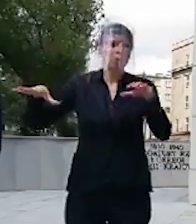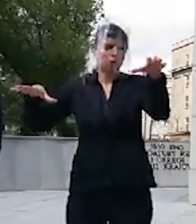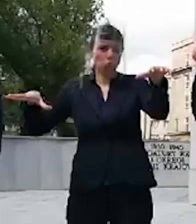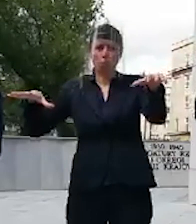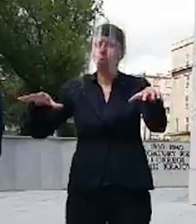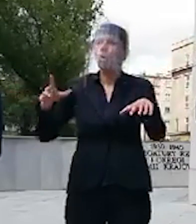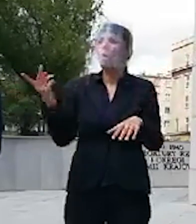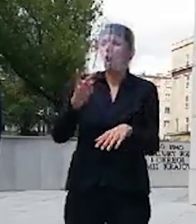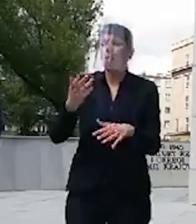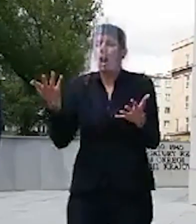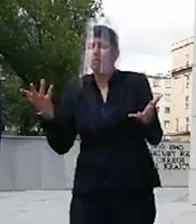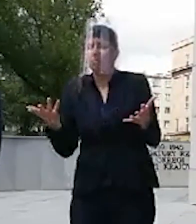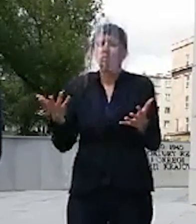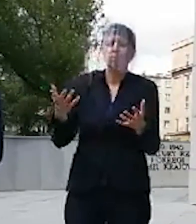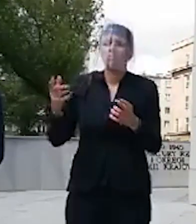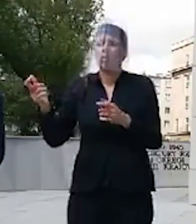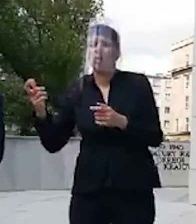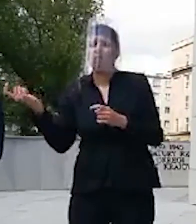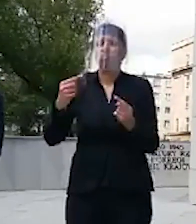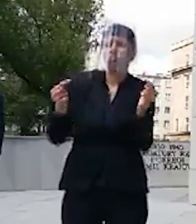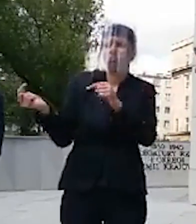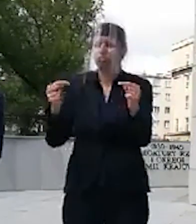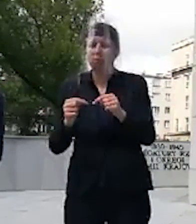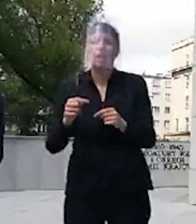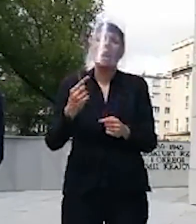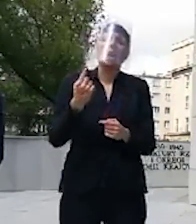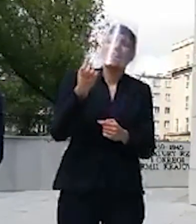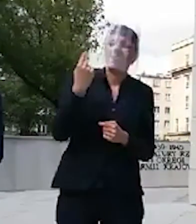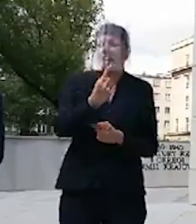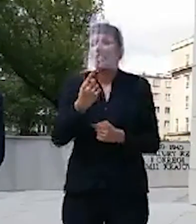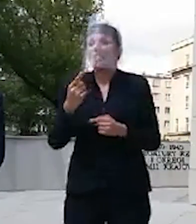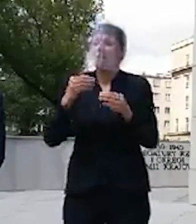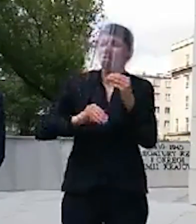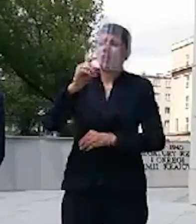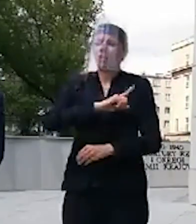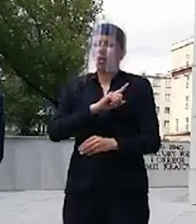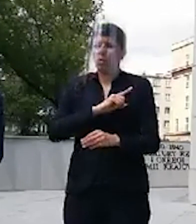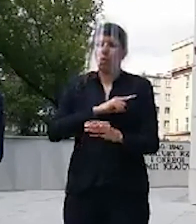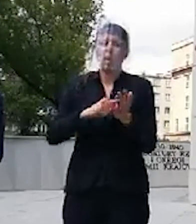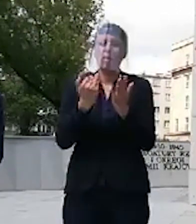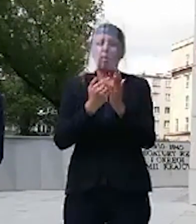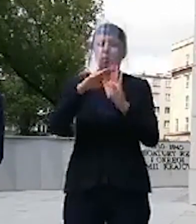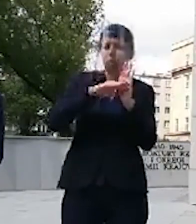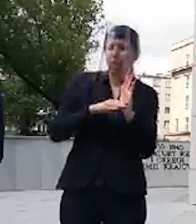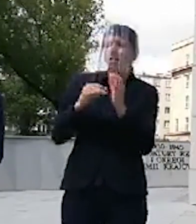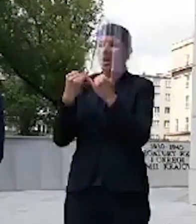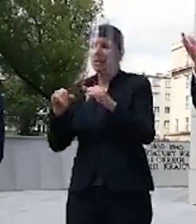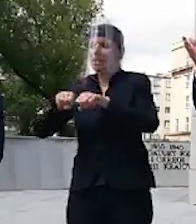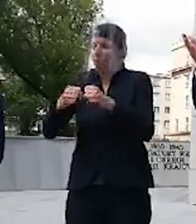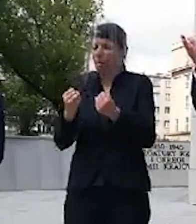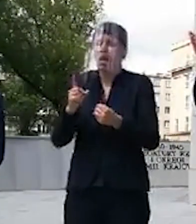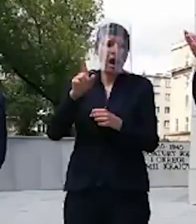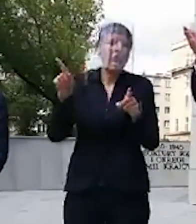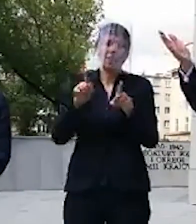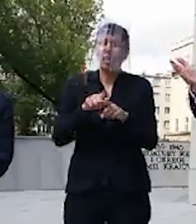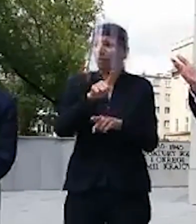a może mniej nieprzyzwoicie niż tamci, ale jednak oni też myślą kluczem interesu partyjnego. Dlaczego nie dało się, rozumiem,